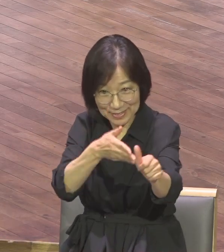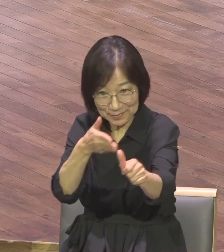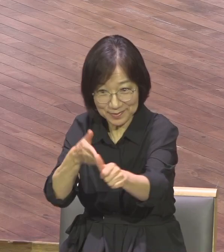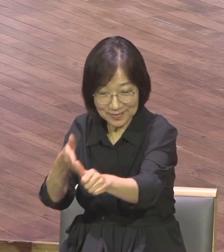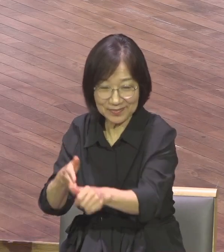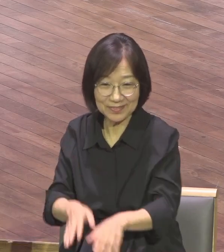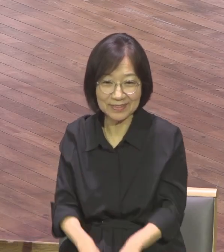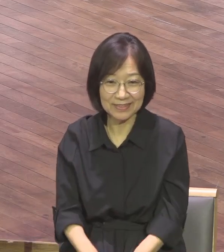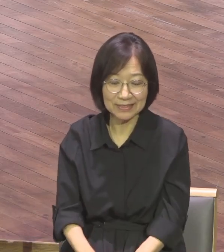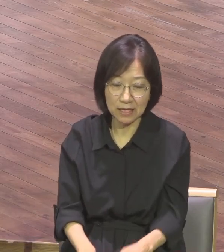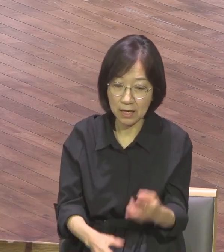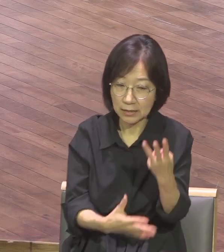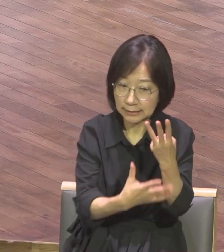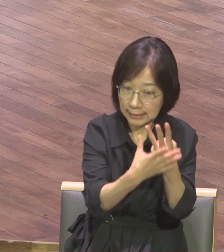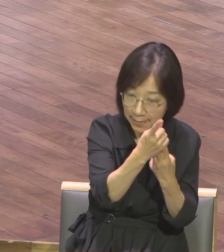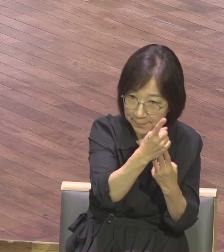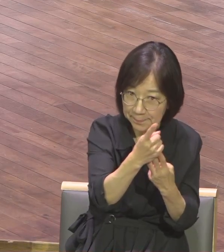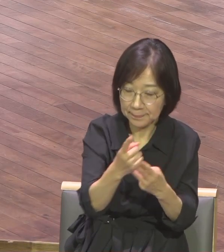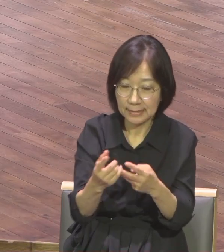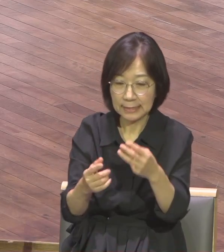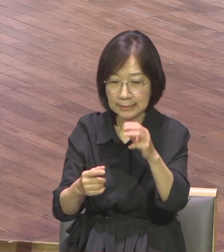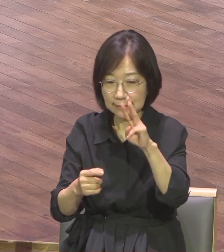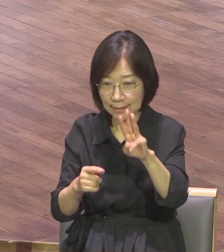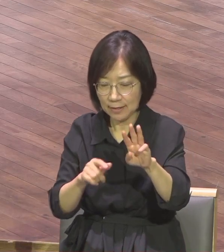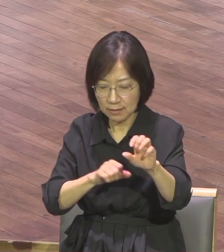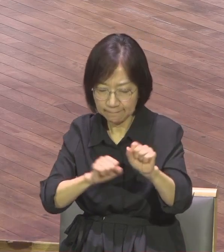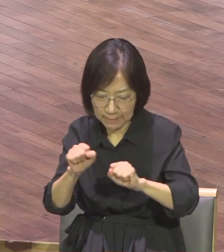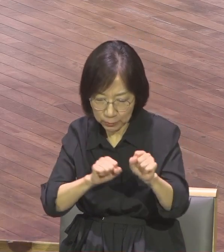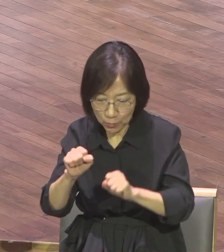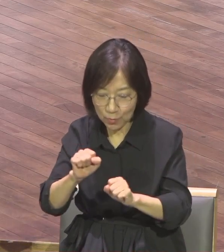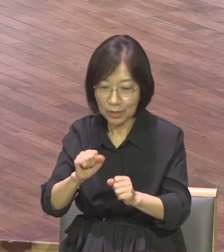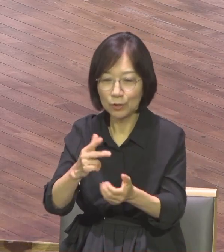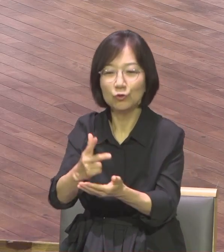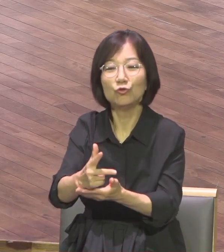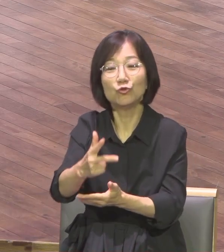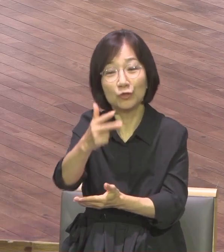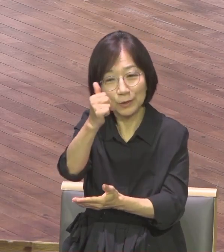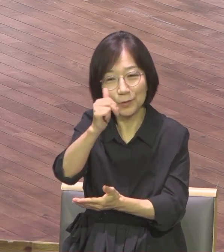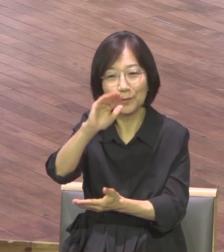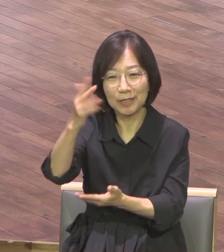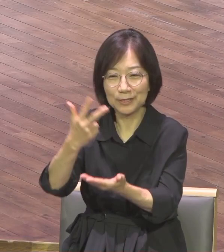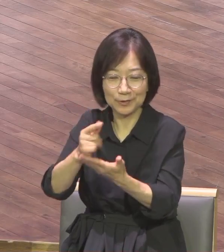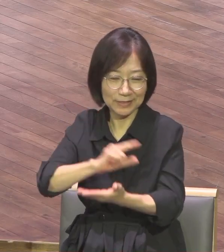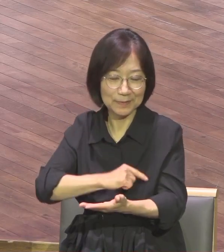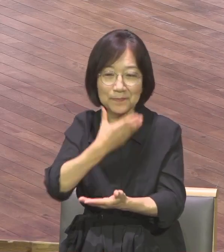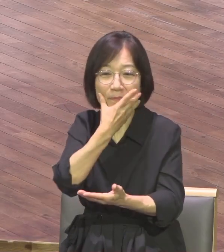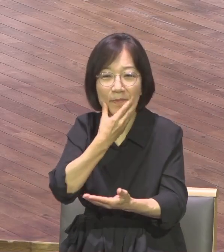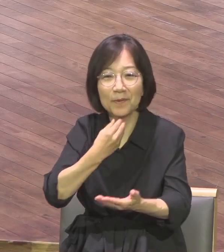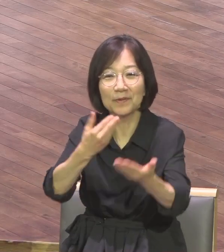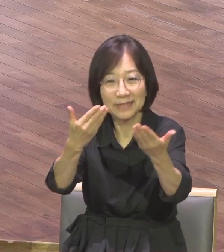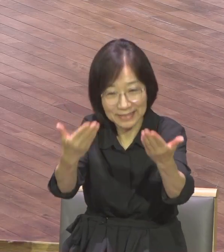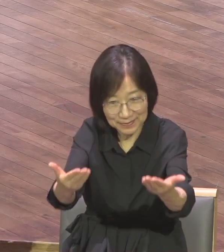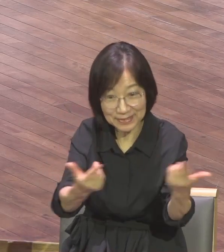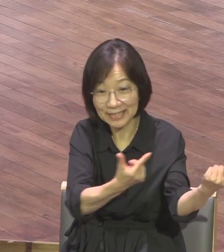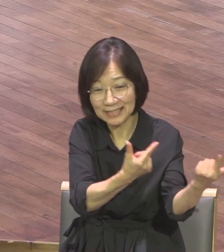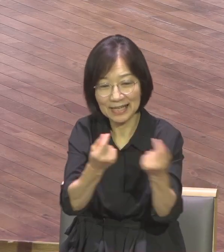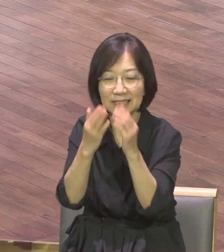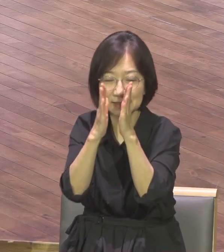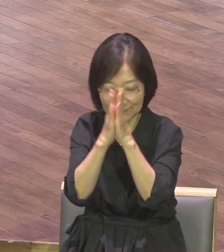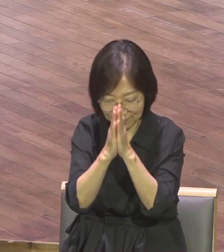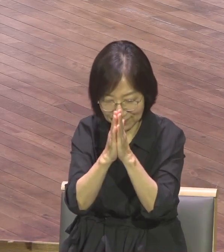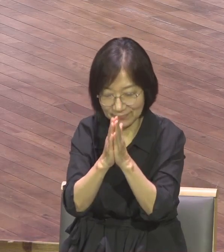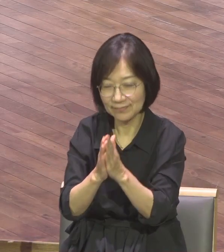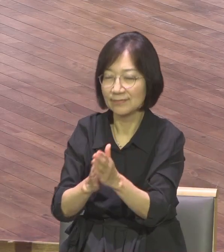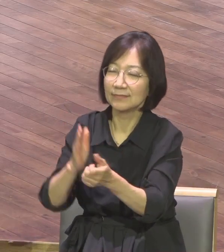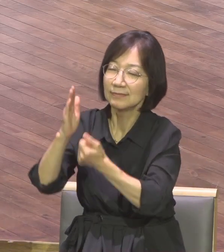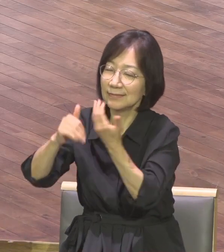그래서 3.1조 3운동의 주역으로 다 쓰임받으시기를 주님으로 축복합니다. 기도합시다.